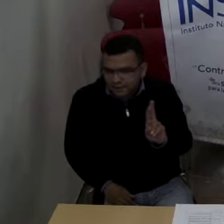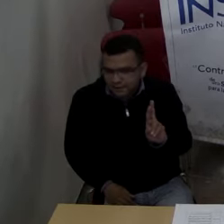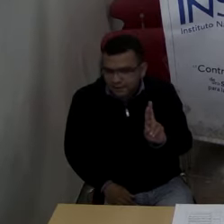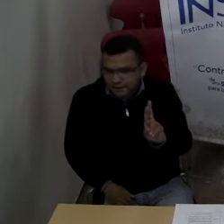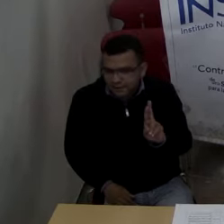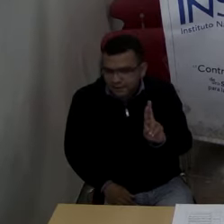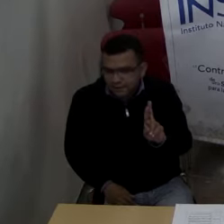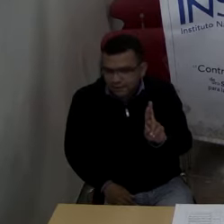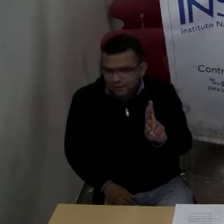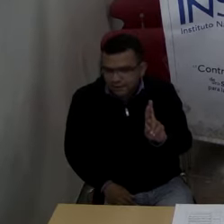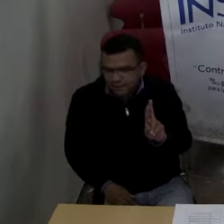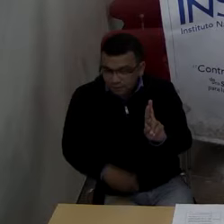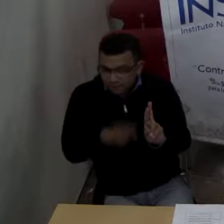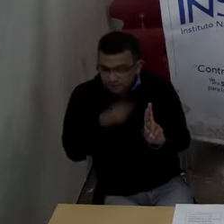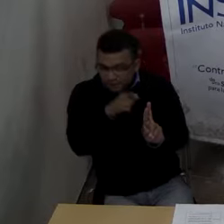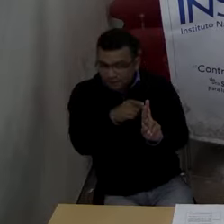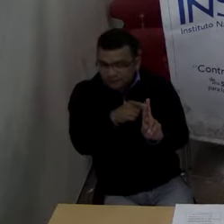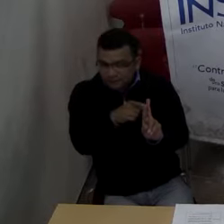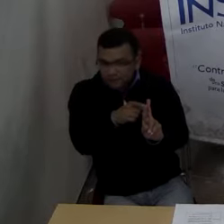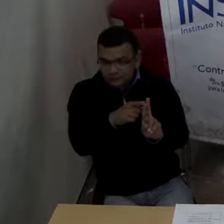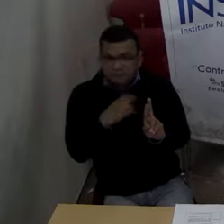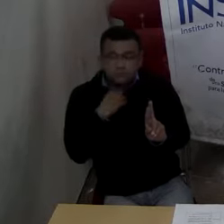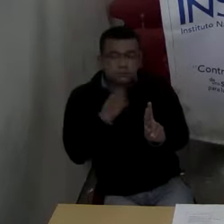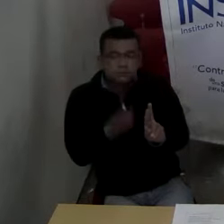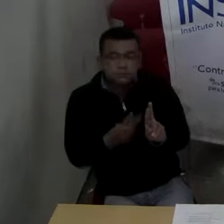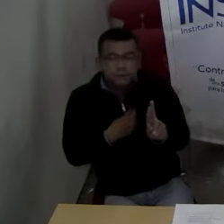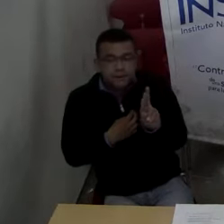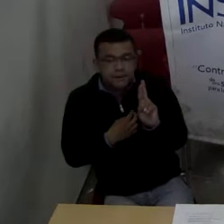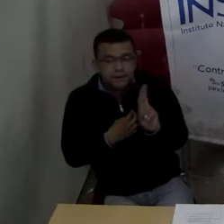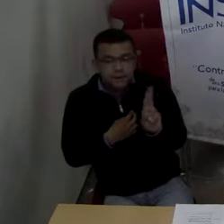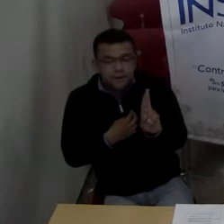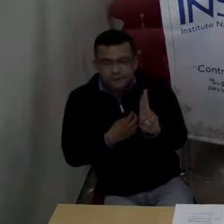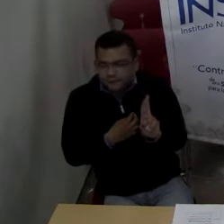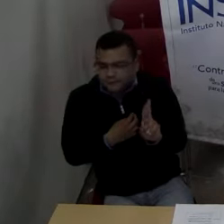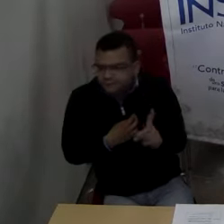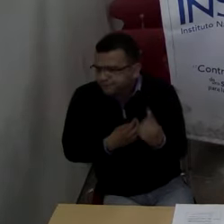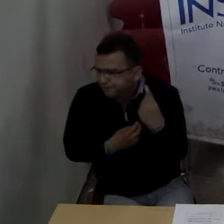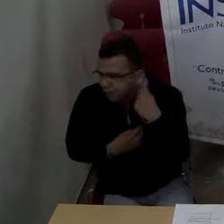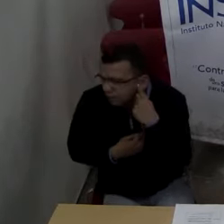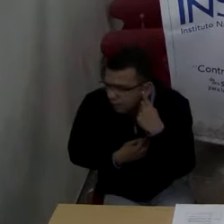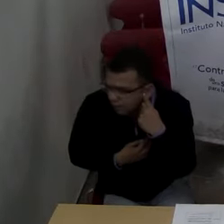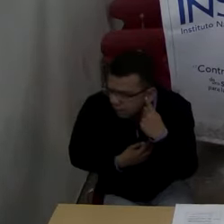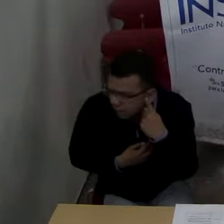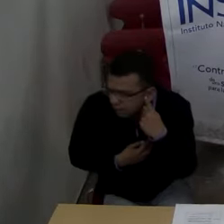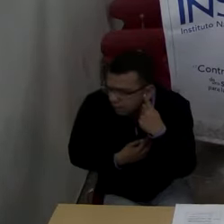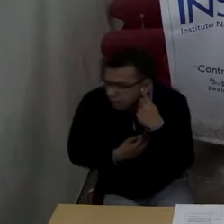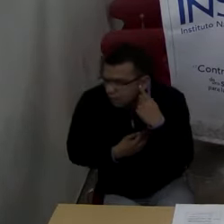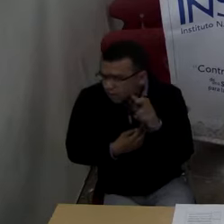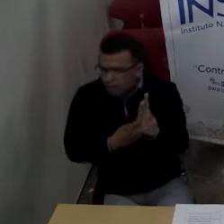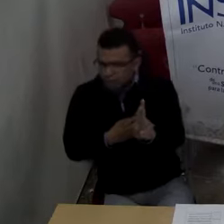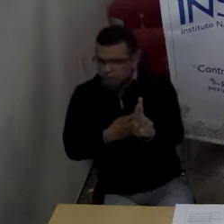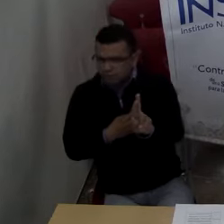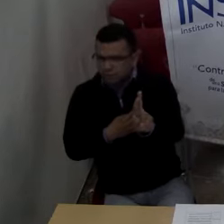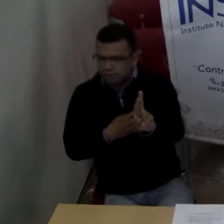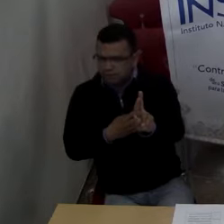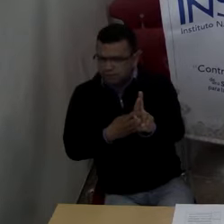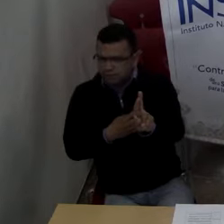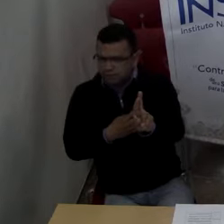No es lo mismo decir, por ejemplo, o escuchar ra